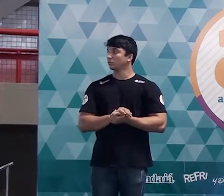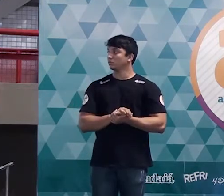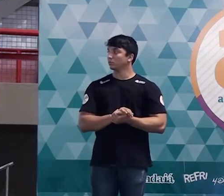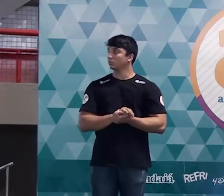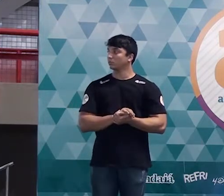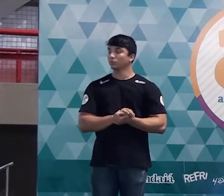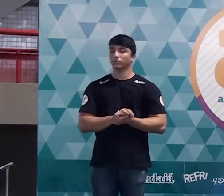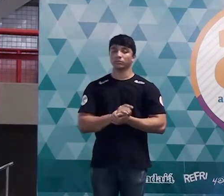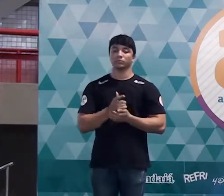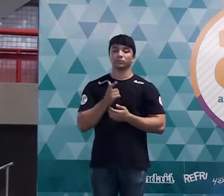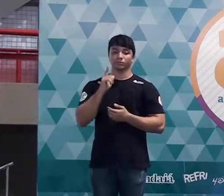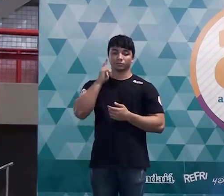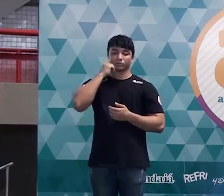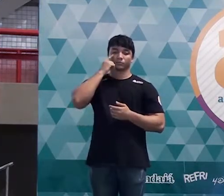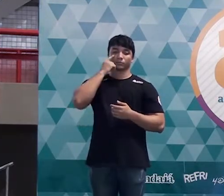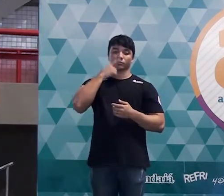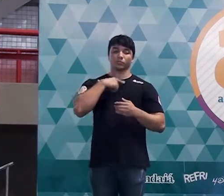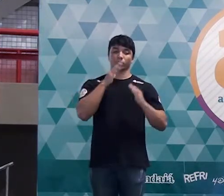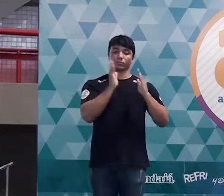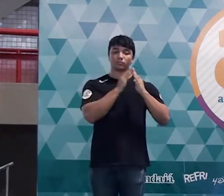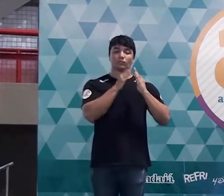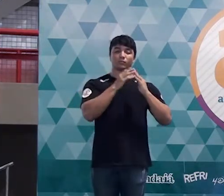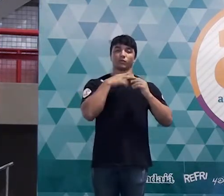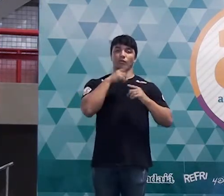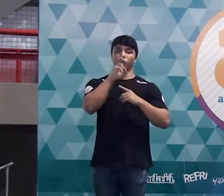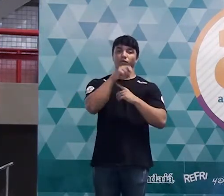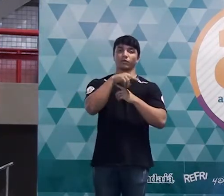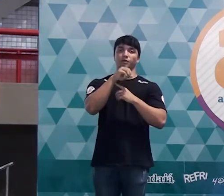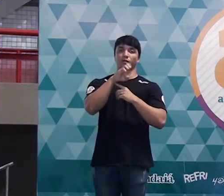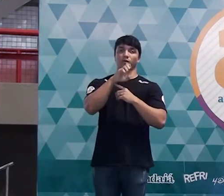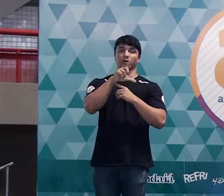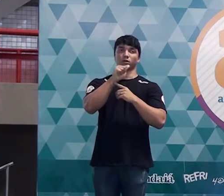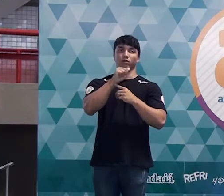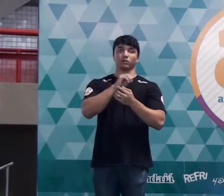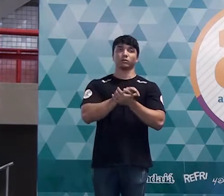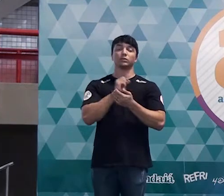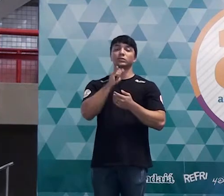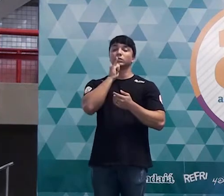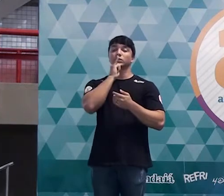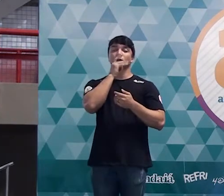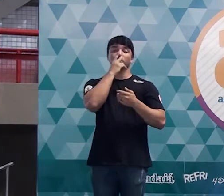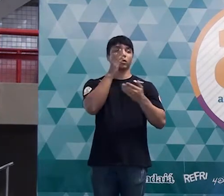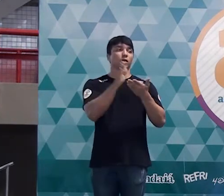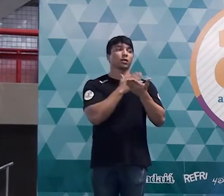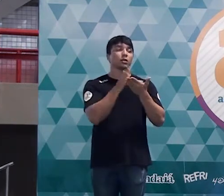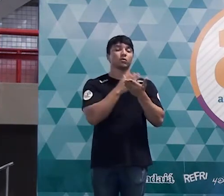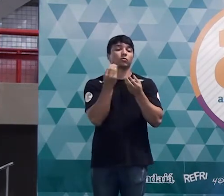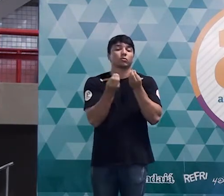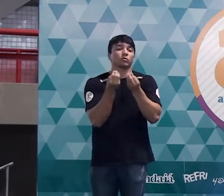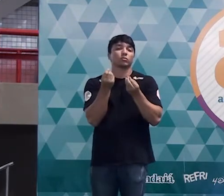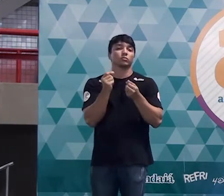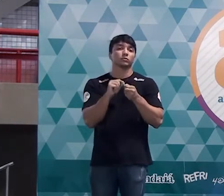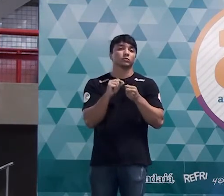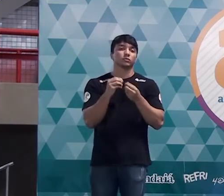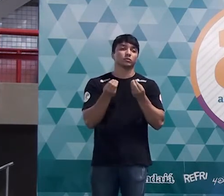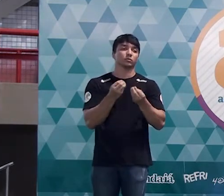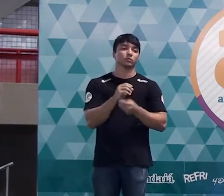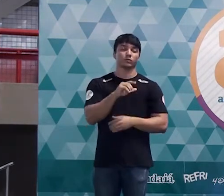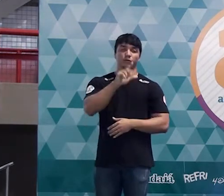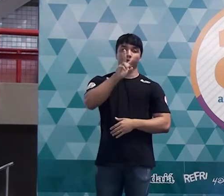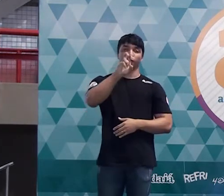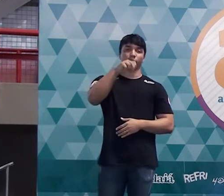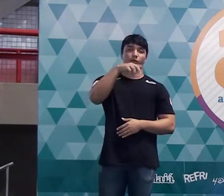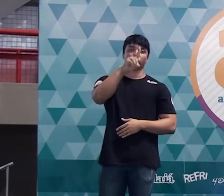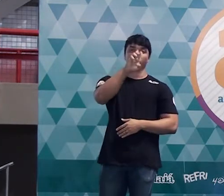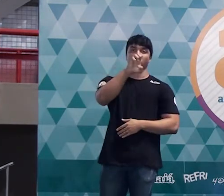Então, vender a casa, vendê-la. E se fosse vender o livro, pessoal, como era que ficava?